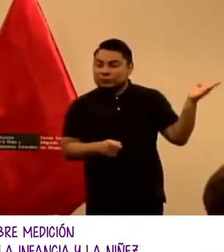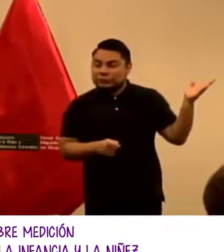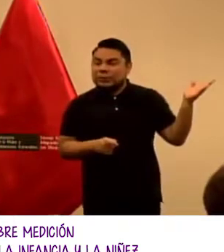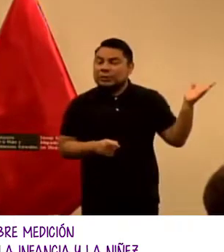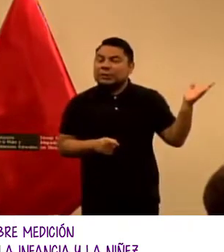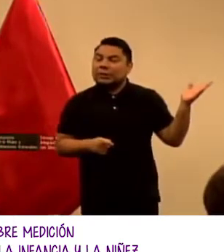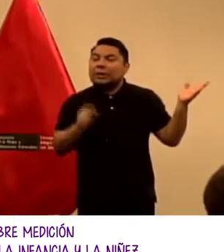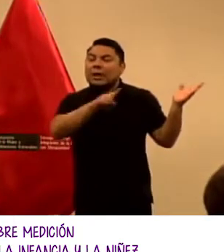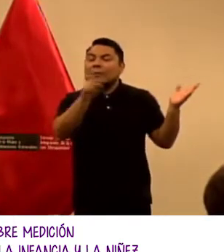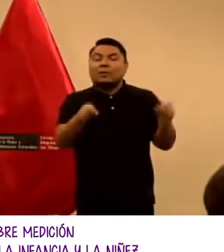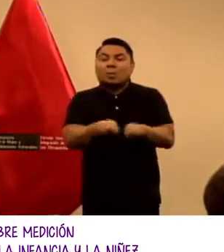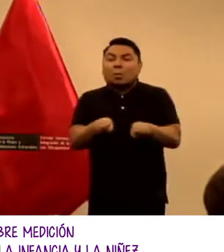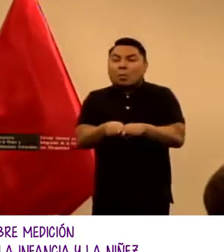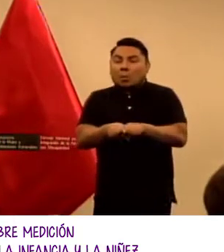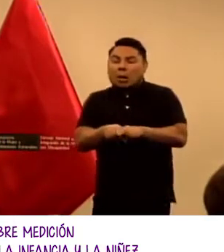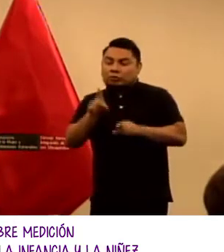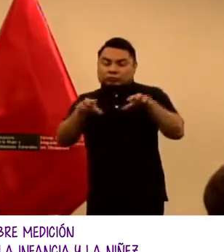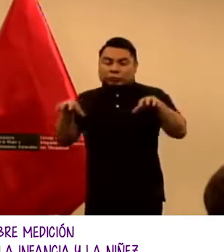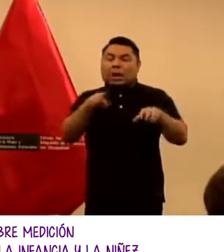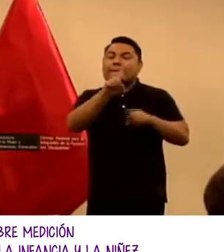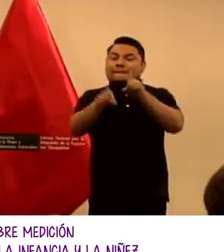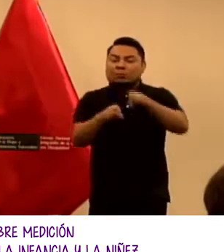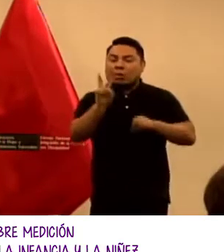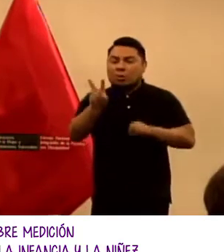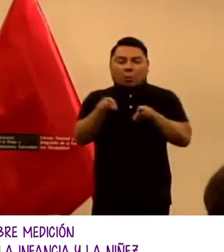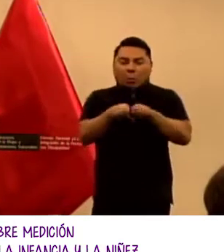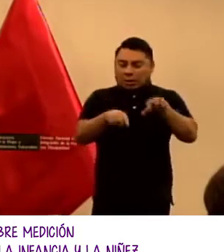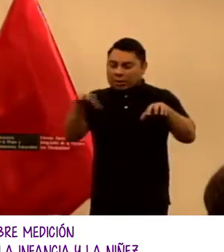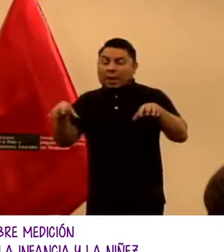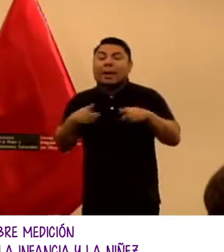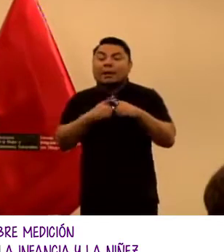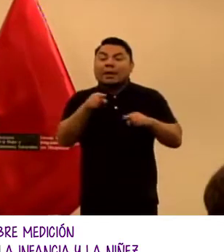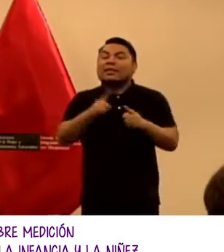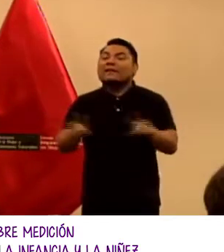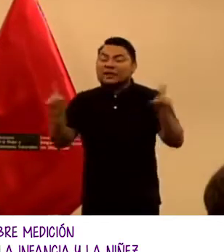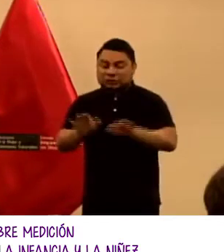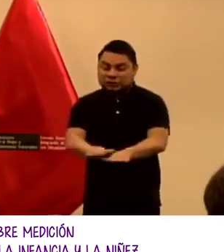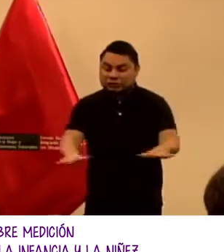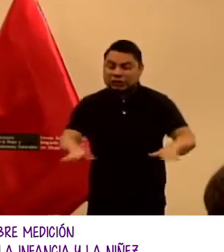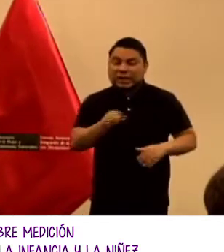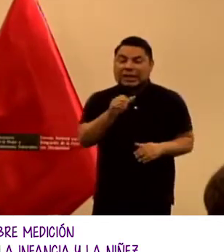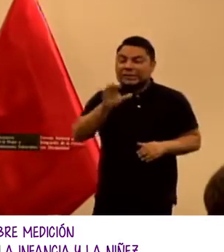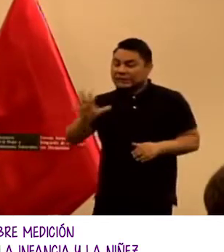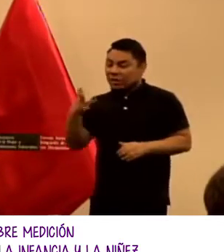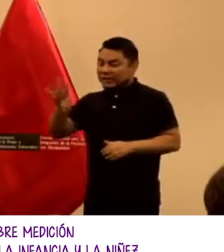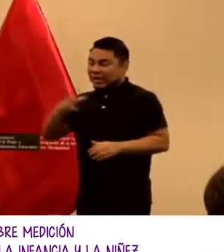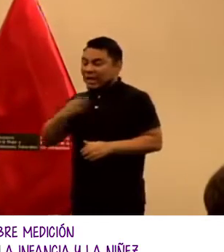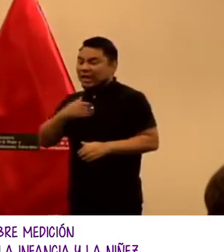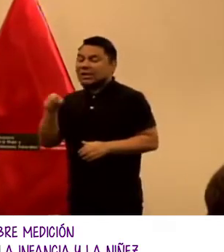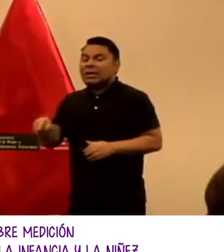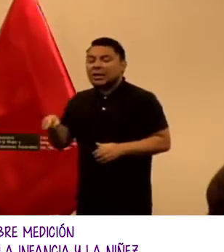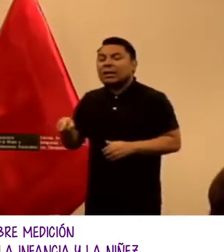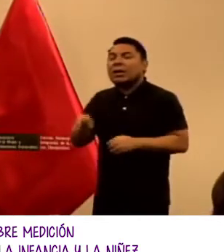es igual en los dos módulos, con la única diferencia que a los niños y niñas de entre 5 y 17 años se hace una